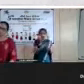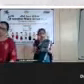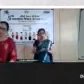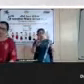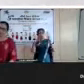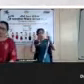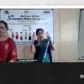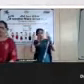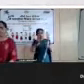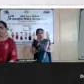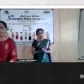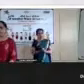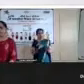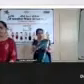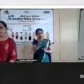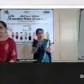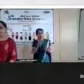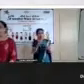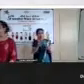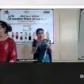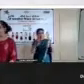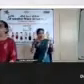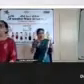आशान्वित हैं। बहुत बहुत धन्यवाद।